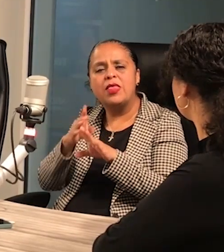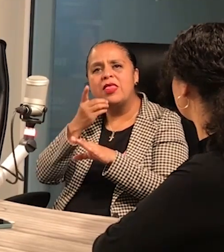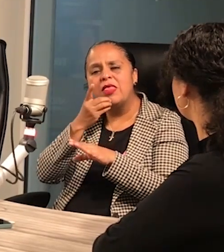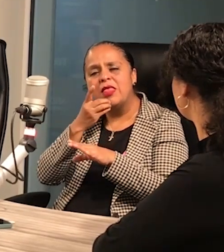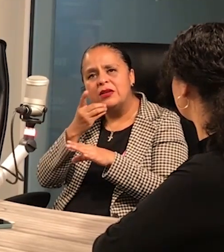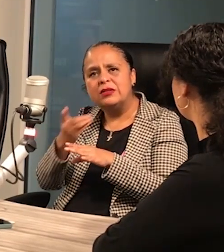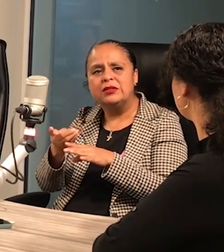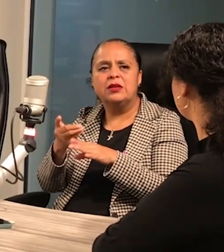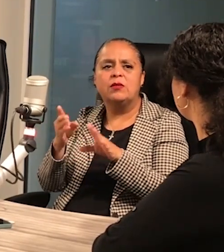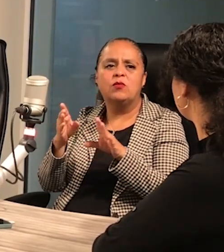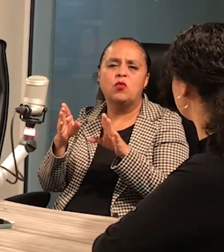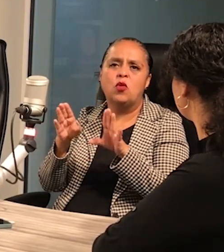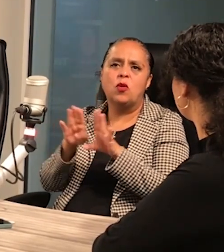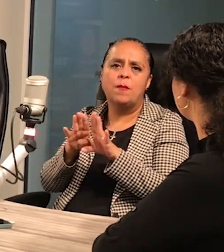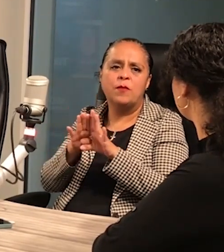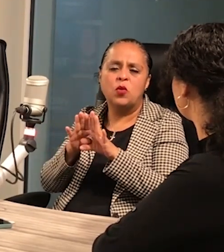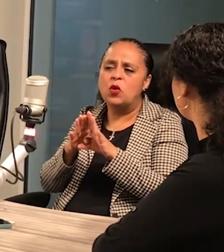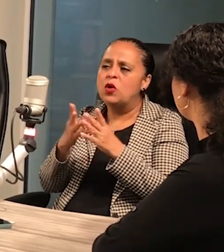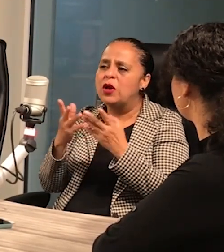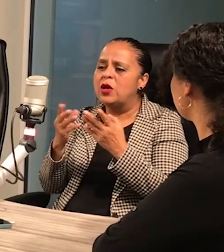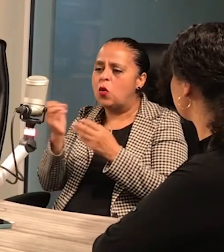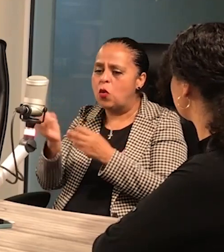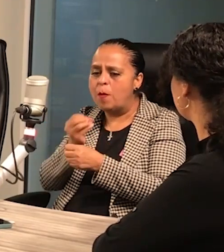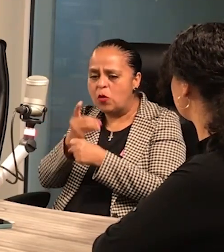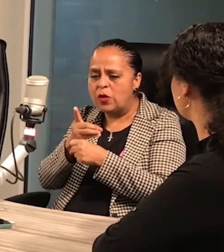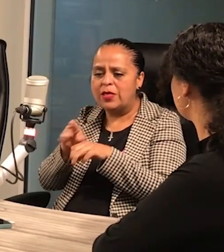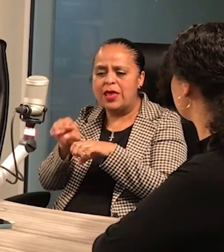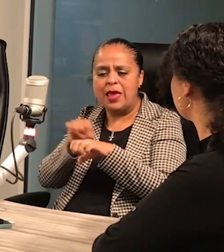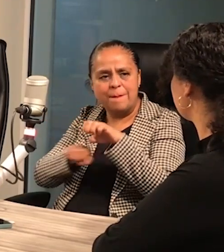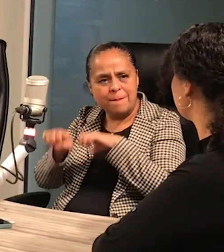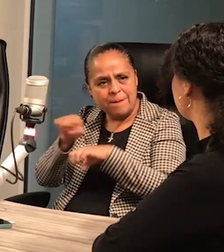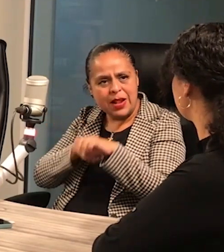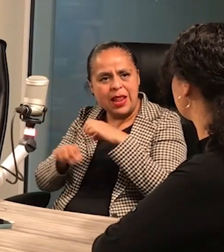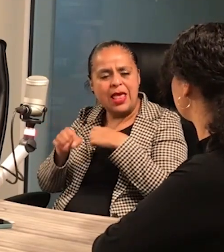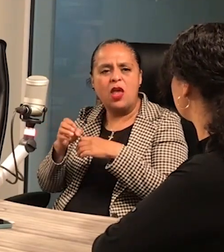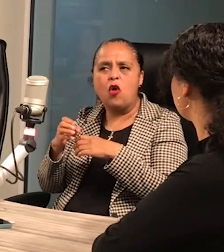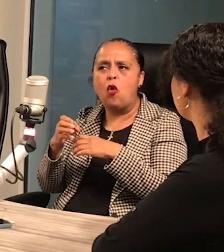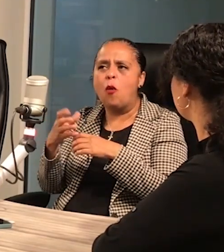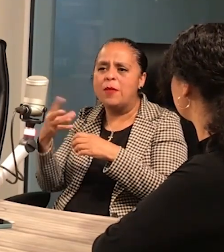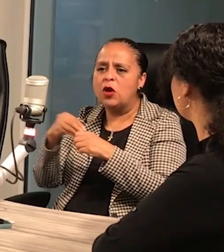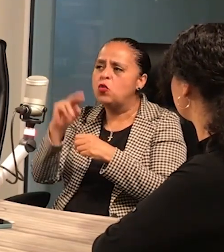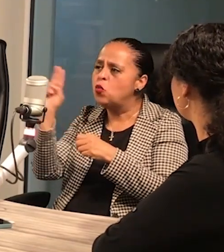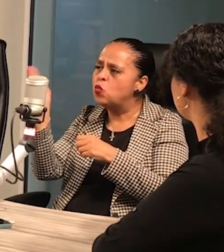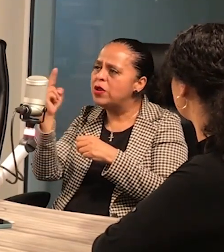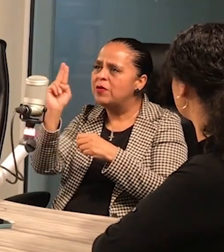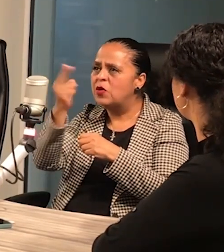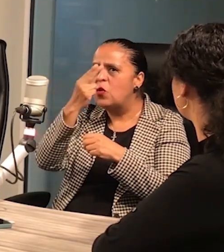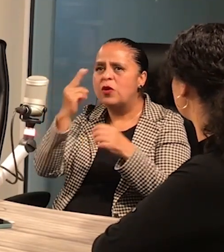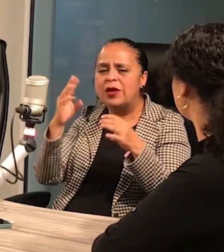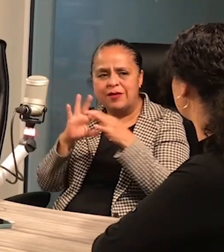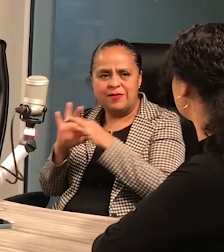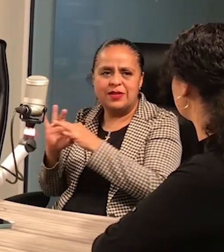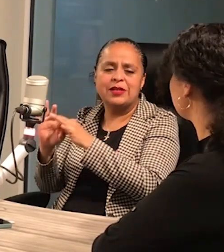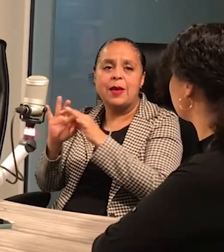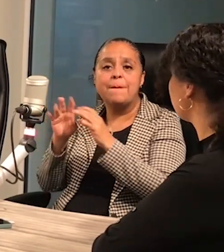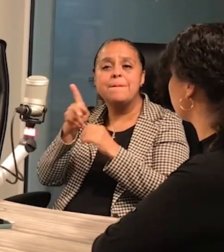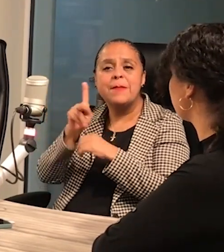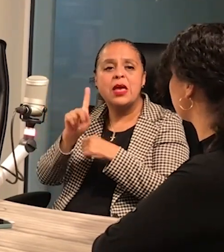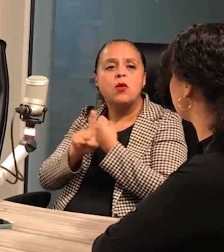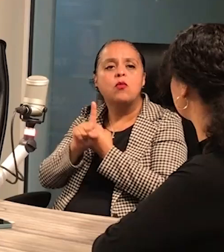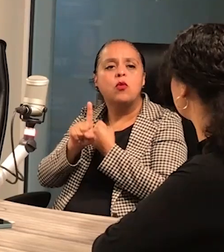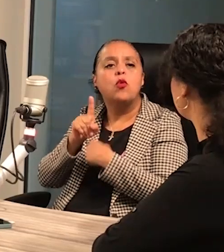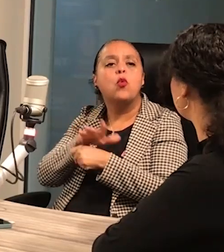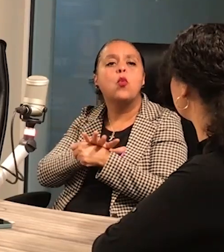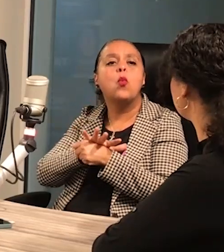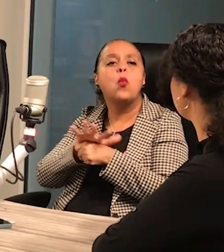debe propiciar estas oportunidades de empleo o de vinculación entre universidades y organizaciones, pero el problema y